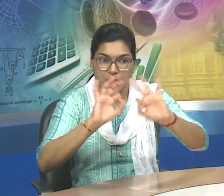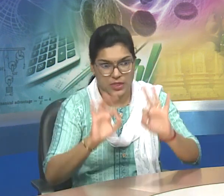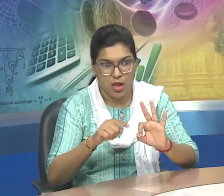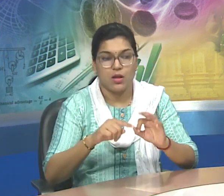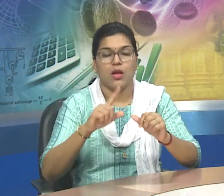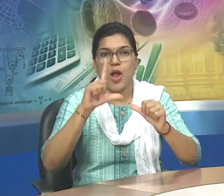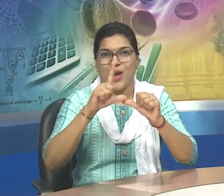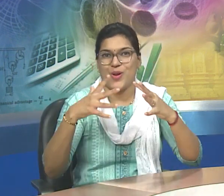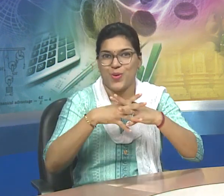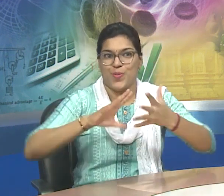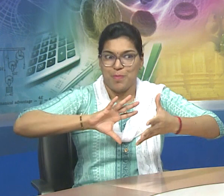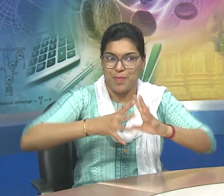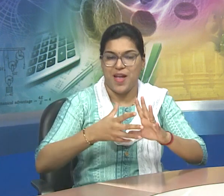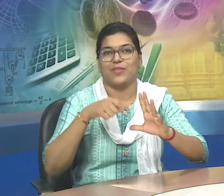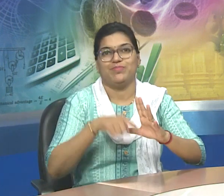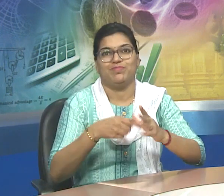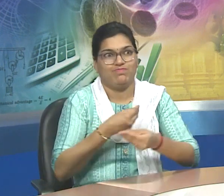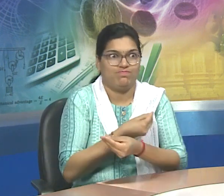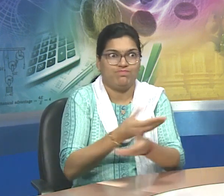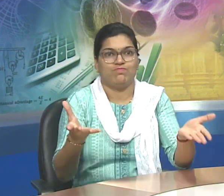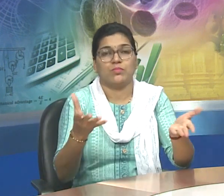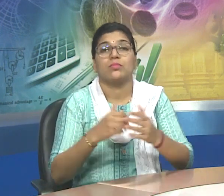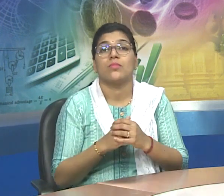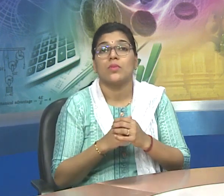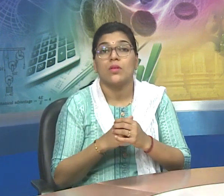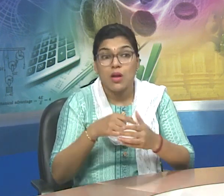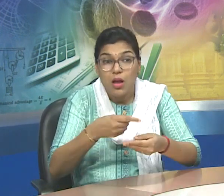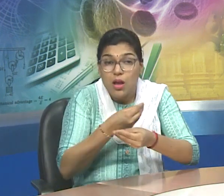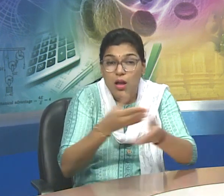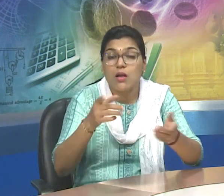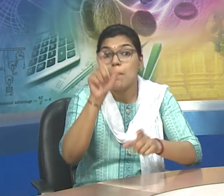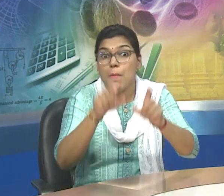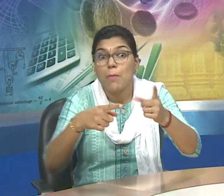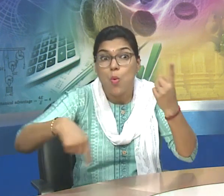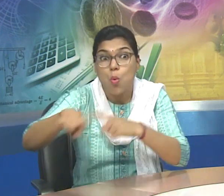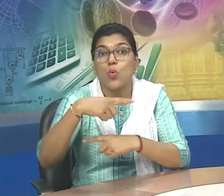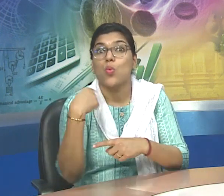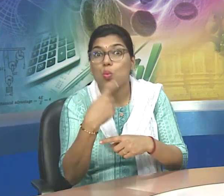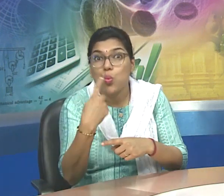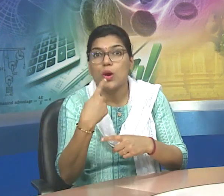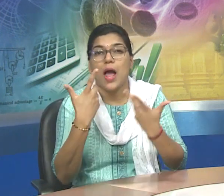सकारात्मक बिंदु, जो अच्छी बातें हैं जो हमें अपनानी चाहिए, वो अपनाने के लिए सरकार हमें मदद करती है